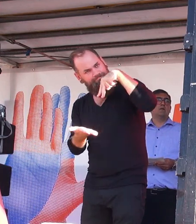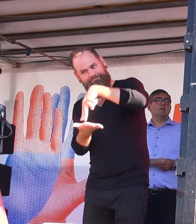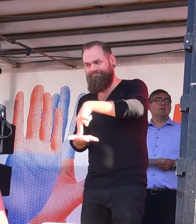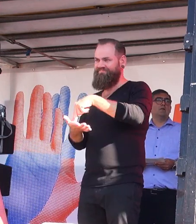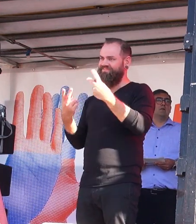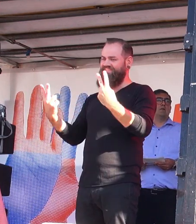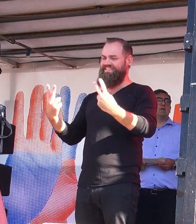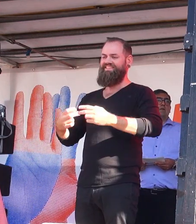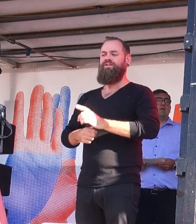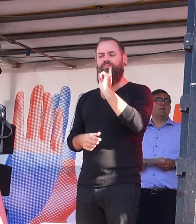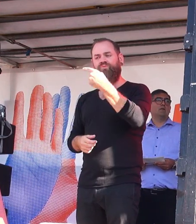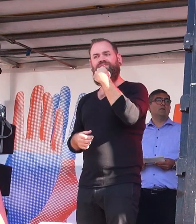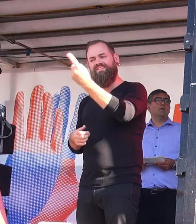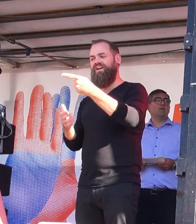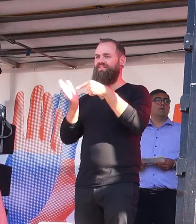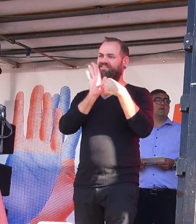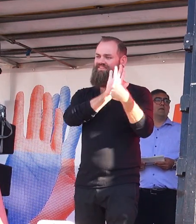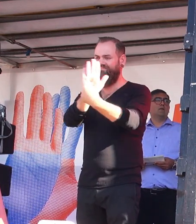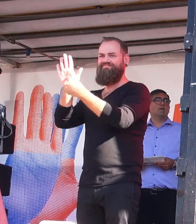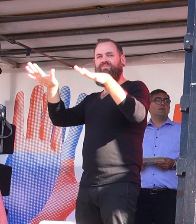hier in unserem Land.